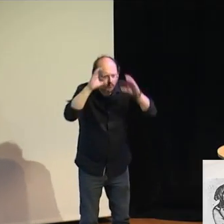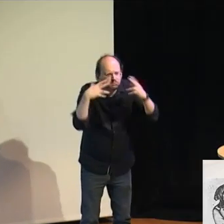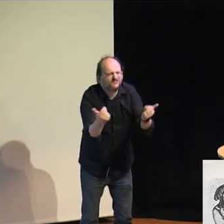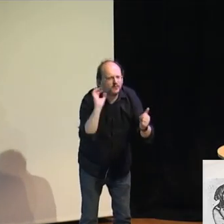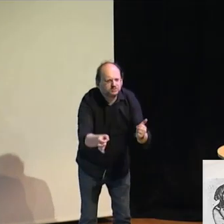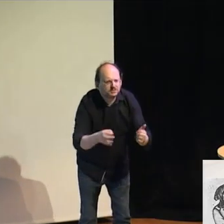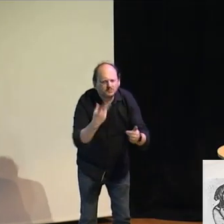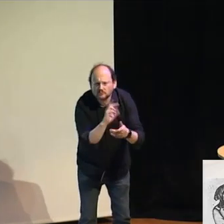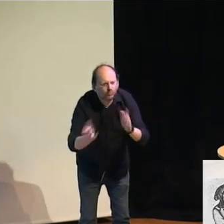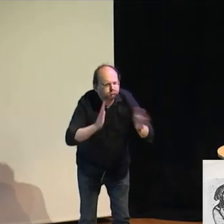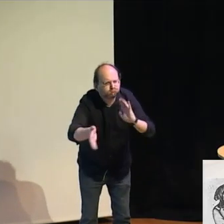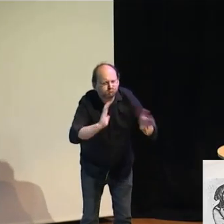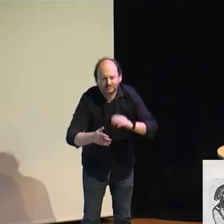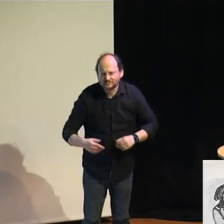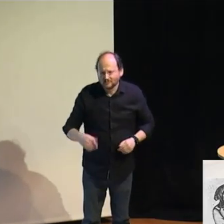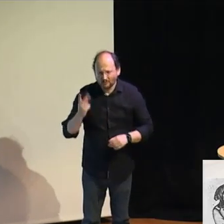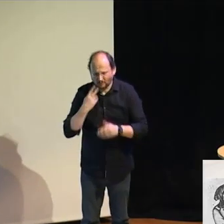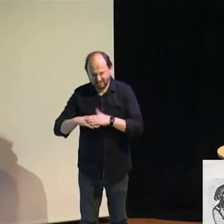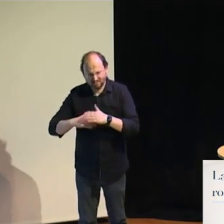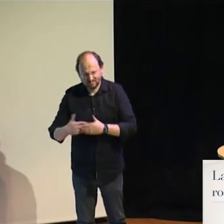ça. Et donc les sourds, eux, en plongée, ils